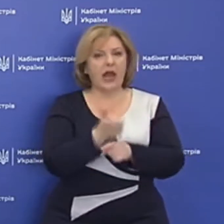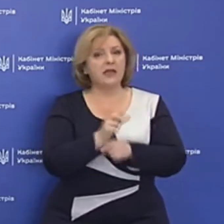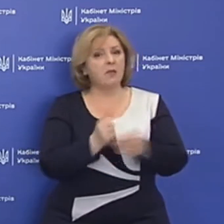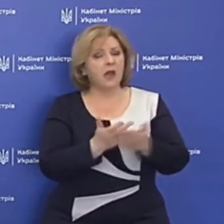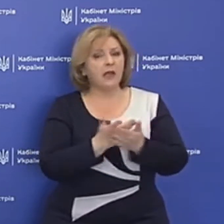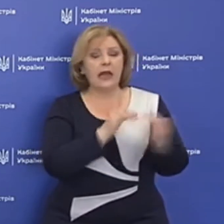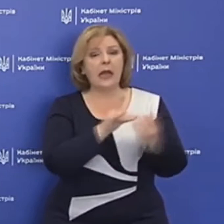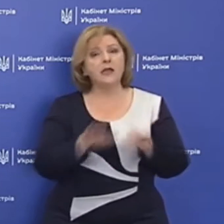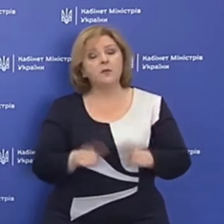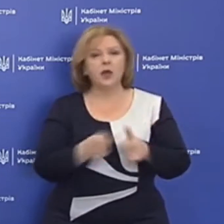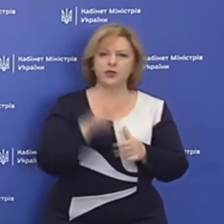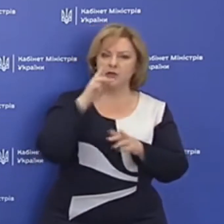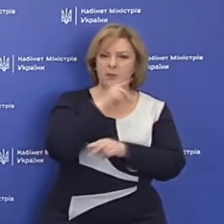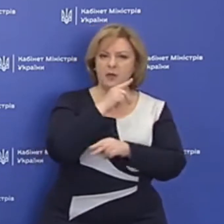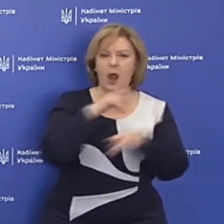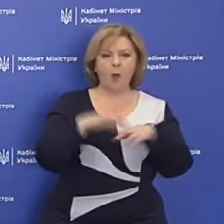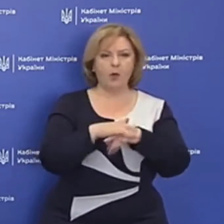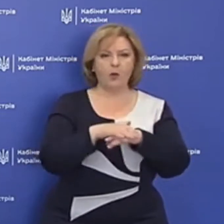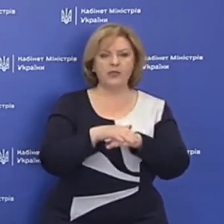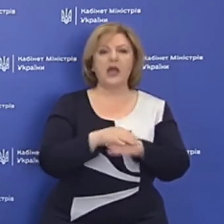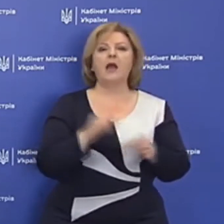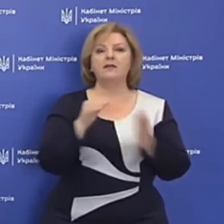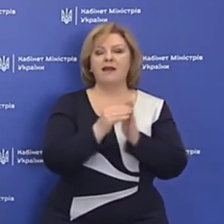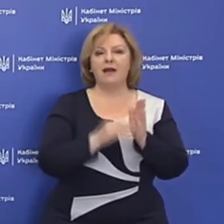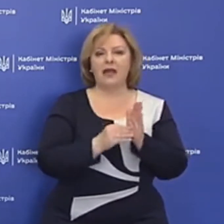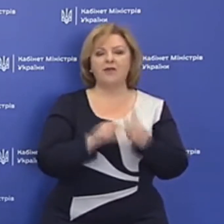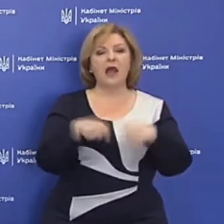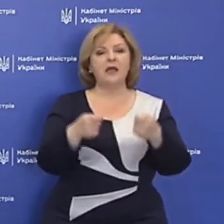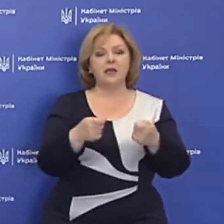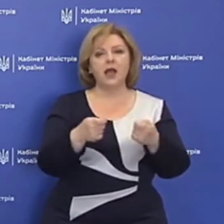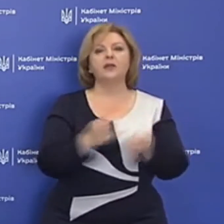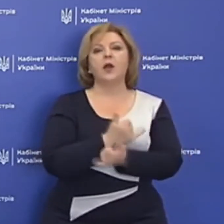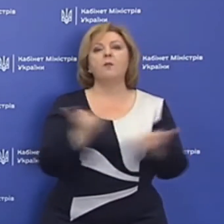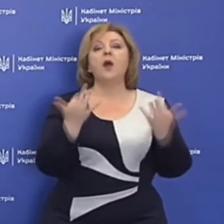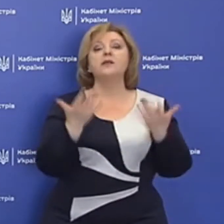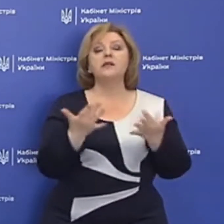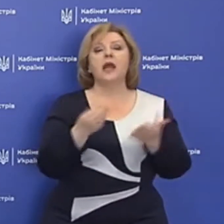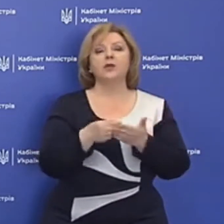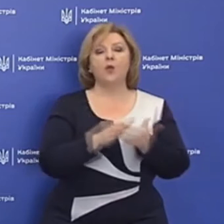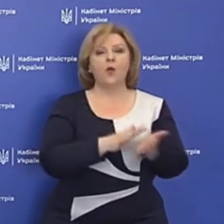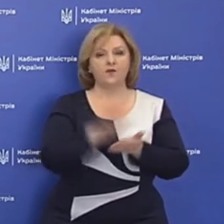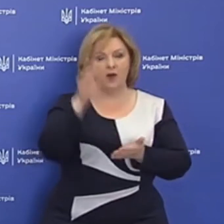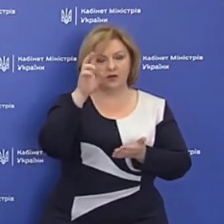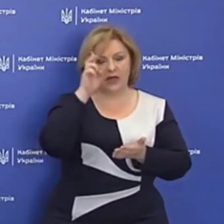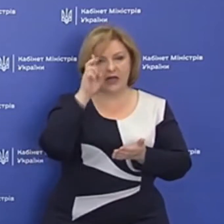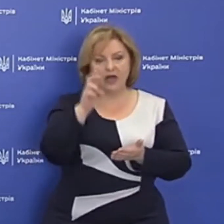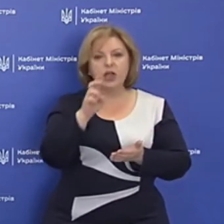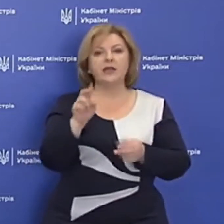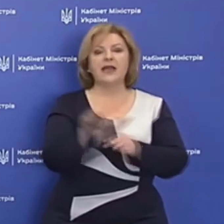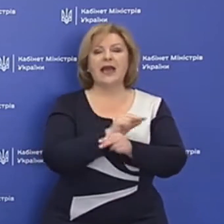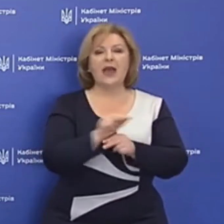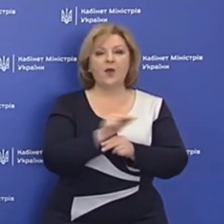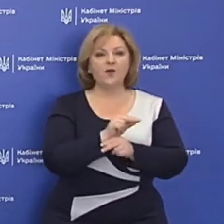кількість ліжко-місць чи неправильно прораховані тарифи на надання послуг? Друге, скільки коштів витрачає державне лікування одного пацієнта з